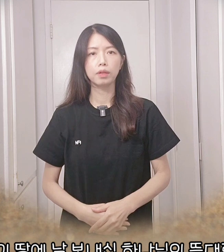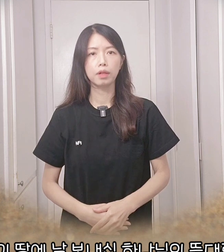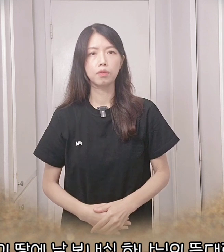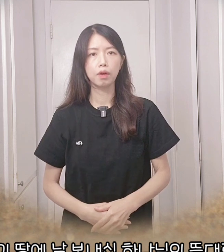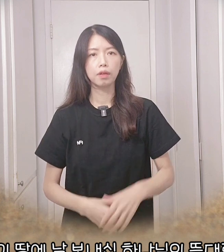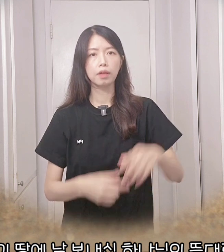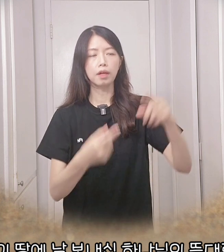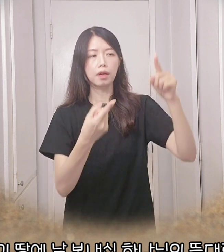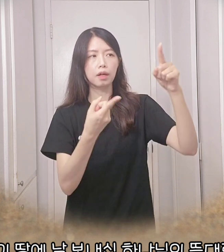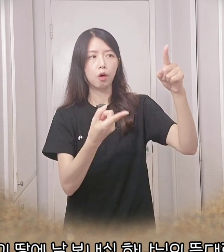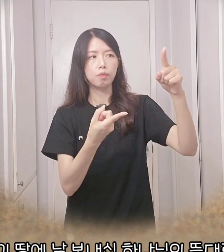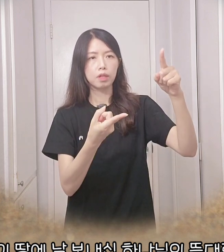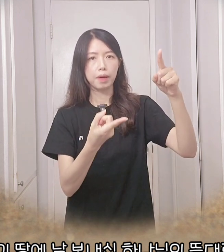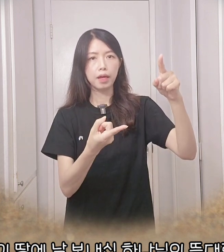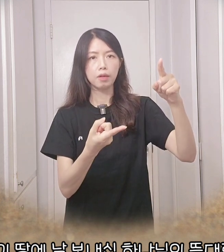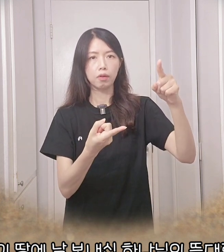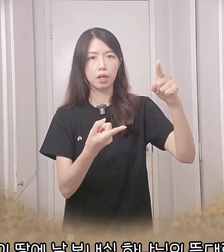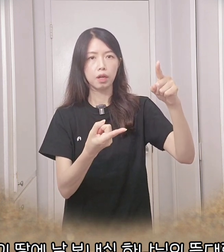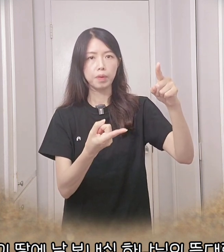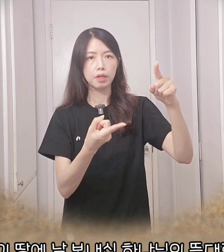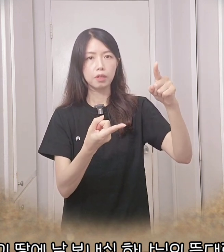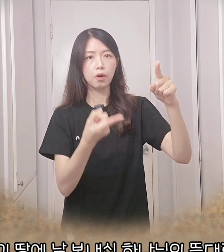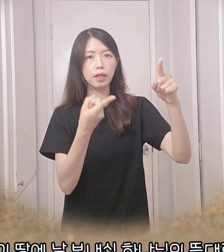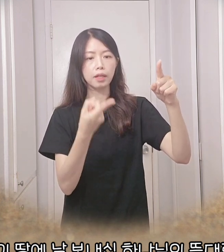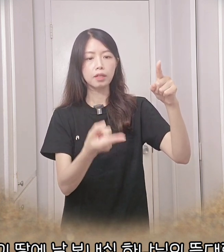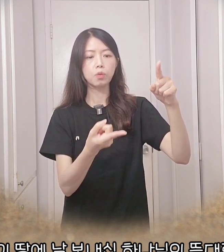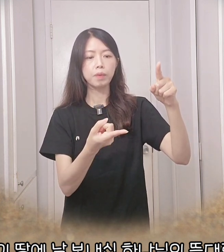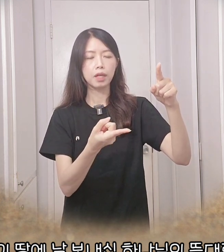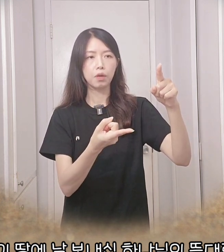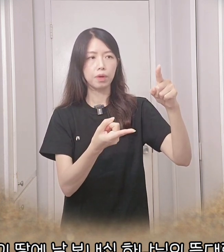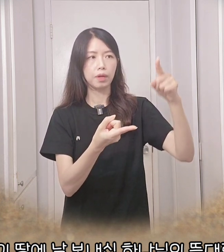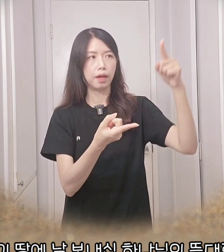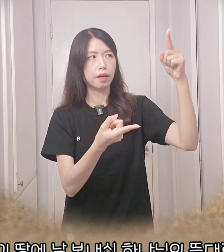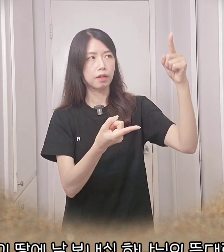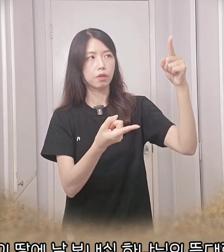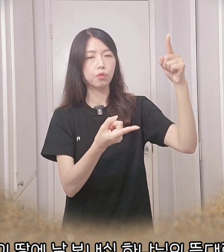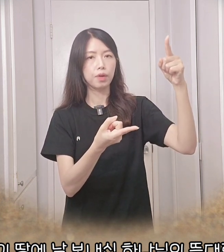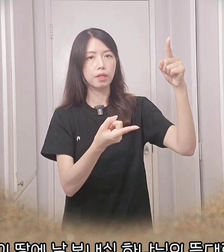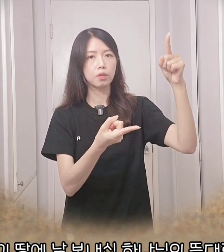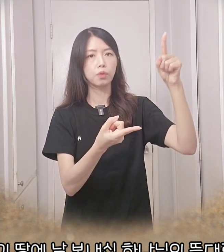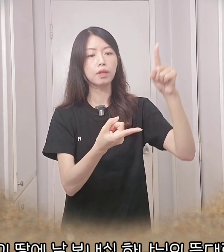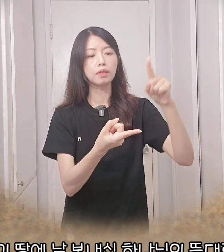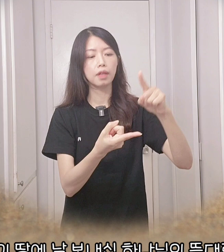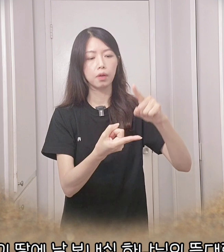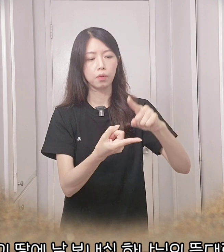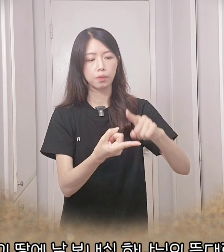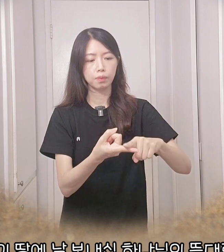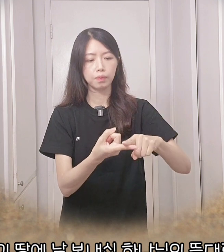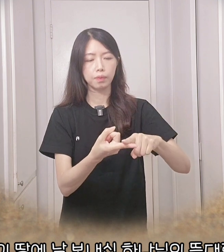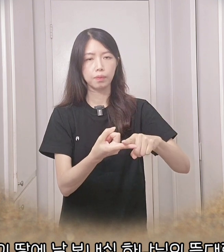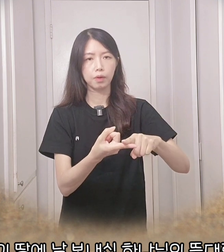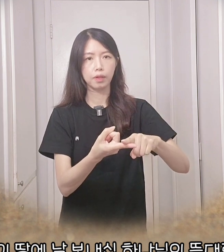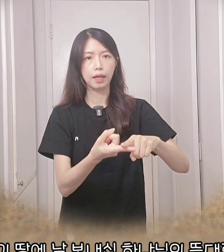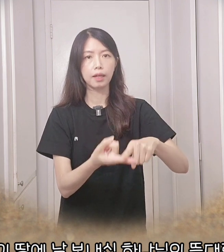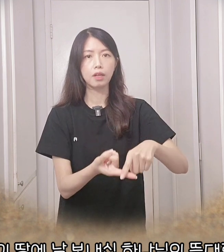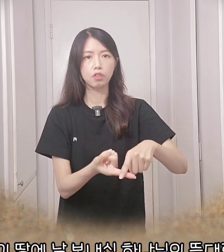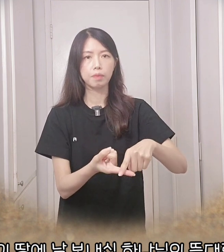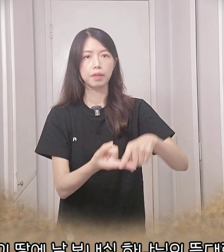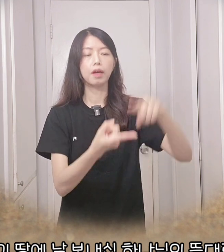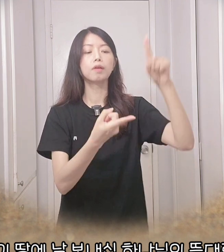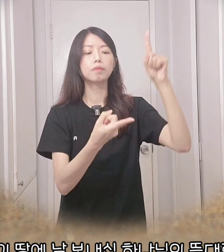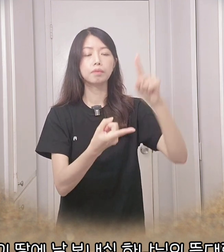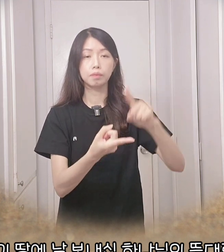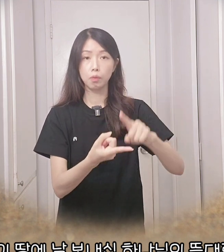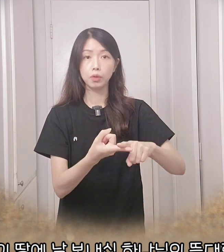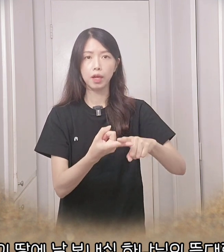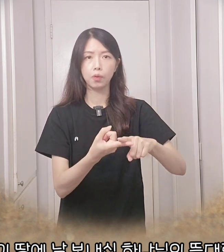뭐뭐대로라고 한 뜻의 수어는 검지만 이렇게 빼셔서 하나는 손바닥에 위에, 그리고 위에 있는 손은 그대로 이렇게 닿게 해주시면